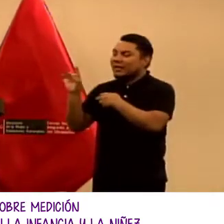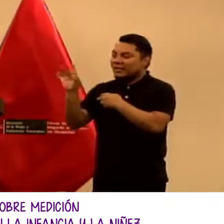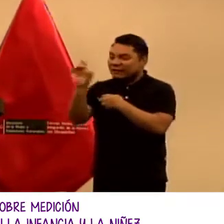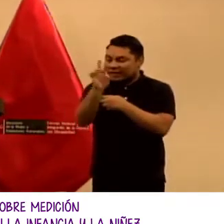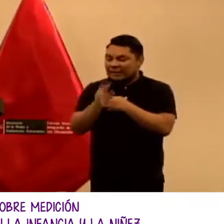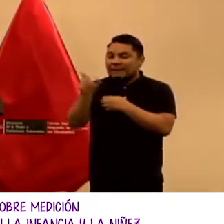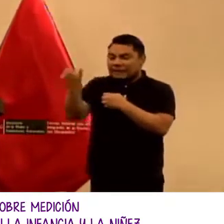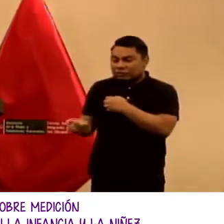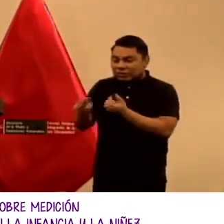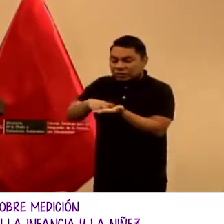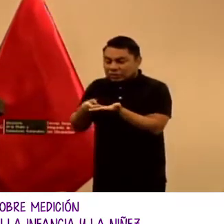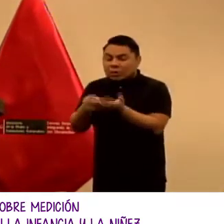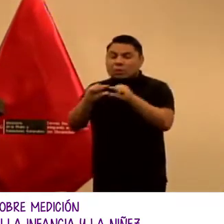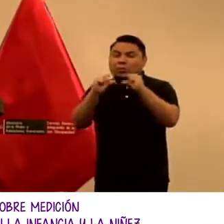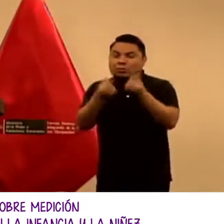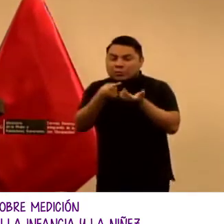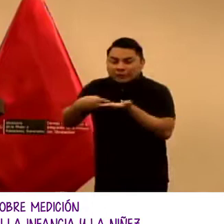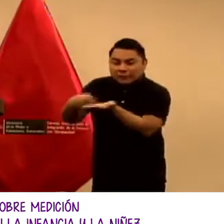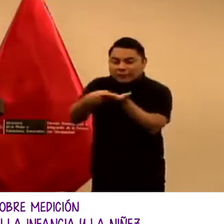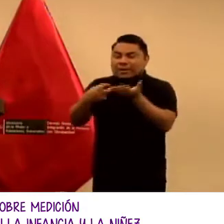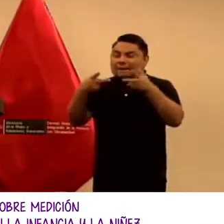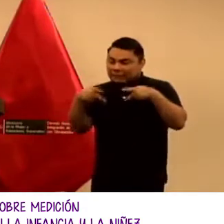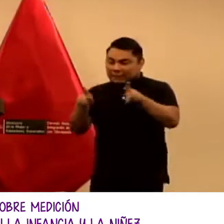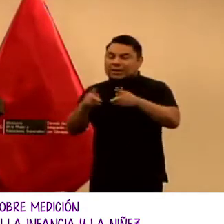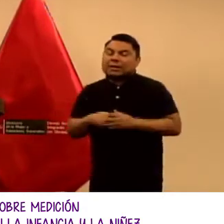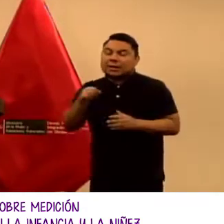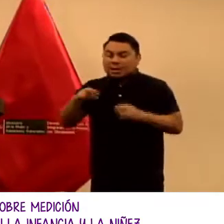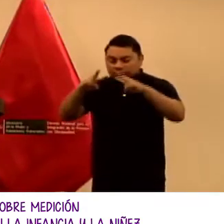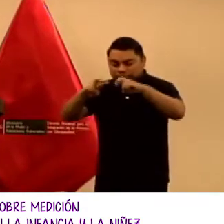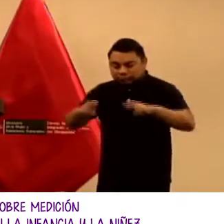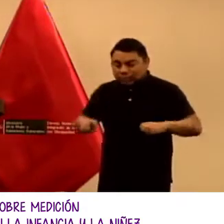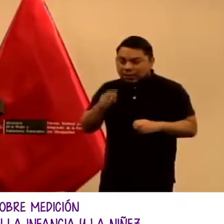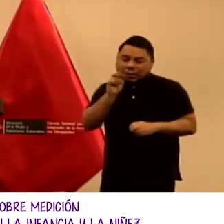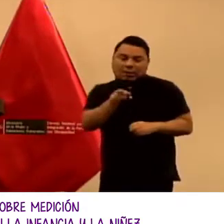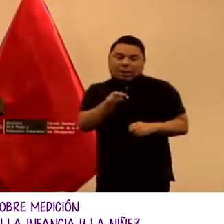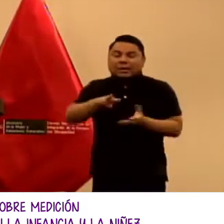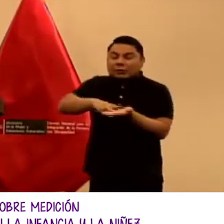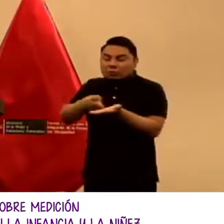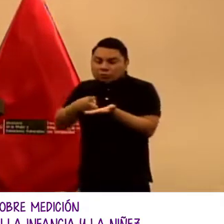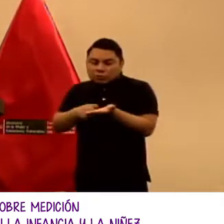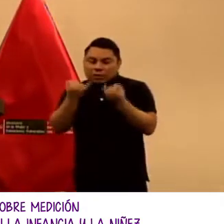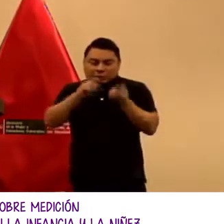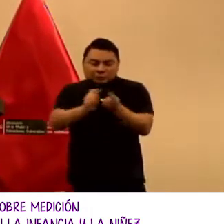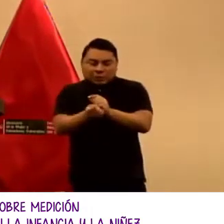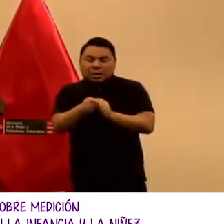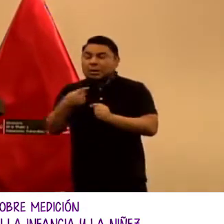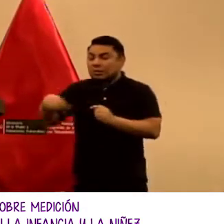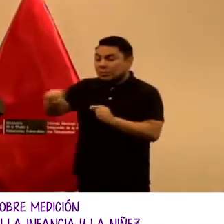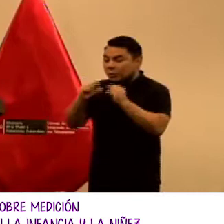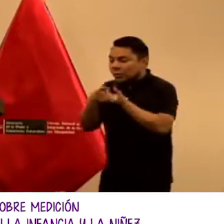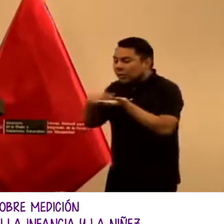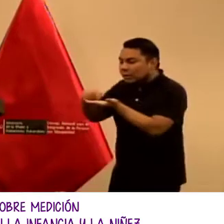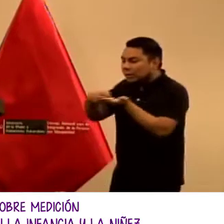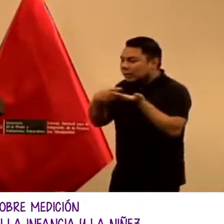traductores, grupos focales que permitieran revisar las traducciones, discusiones de los